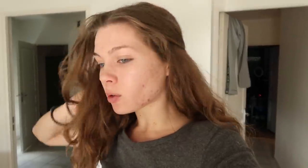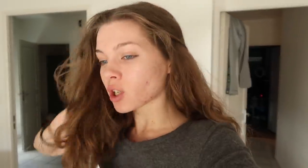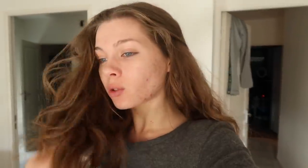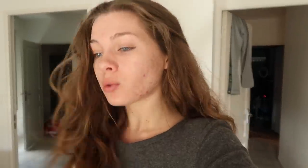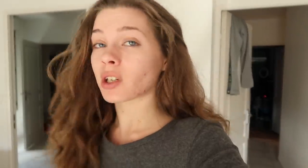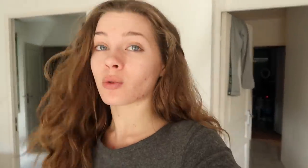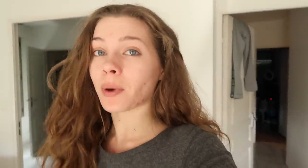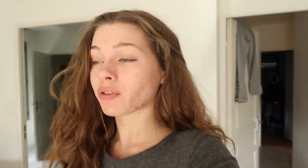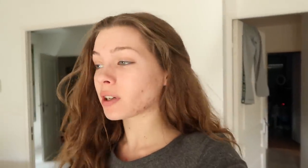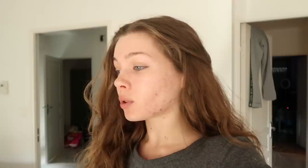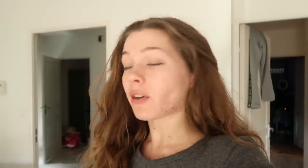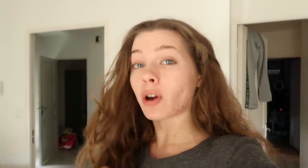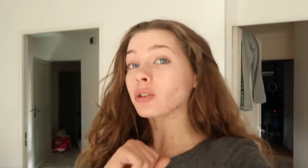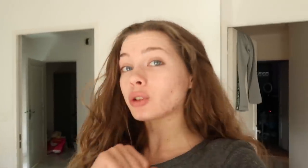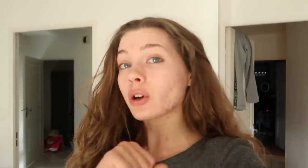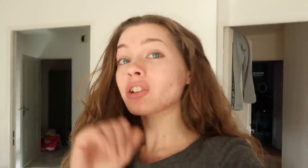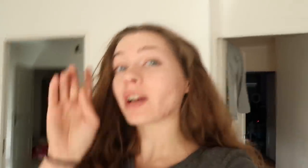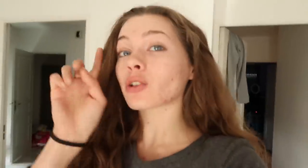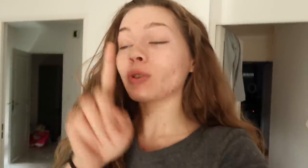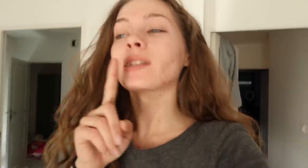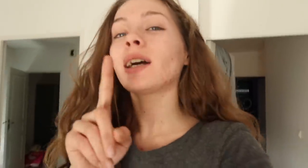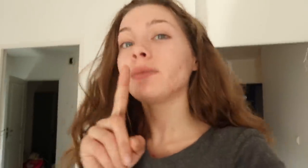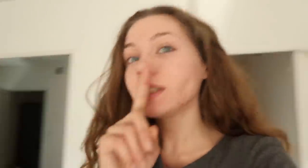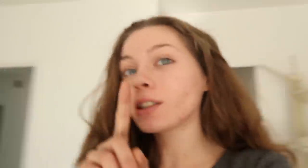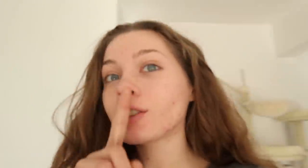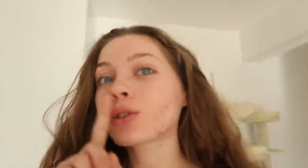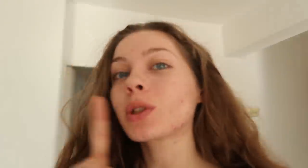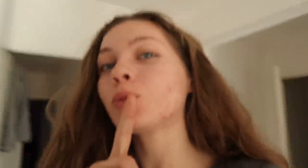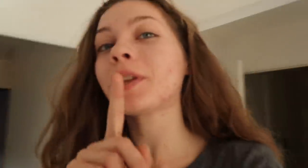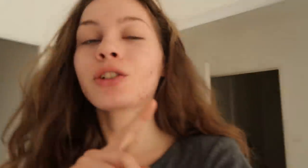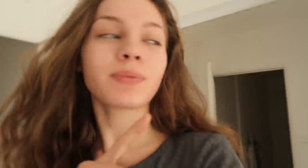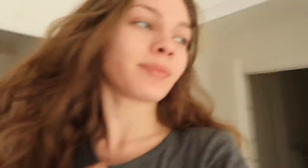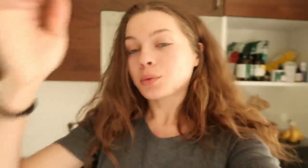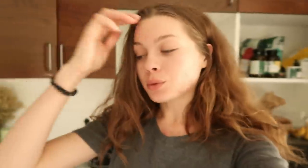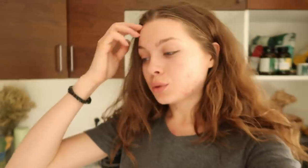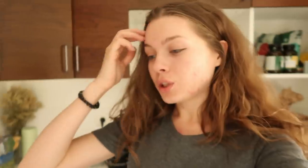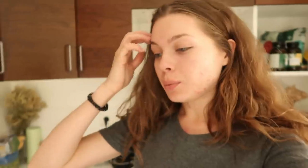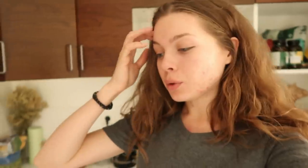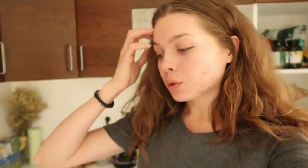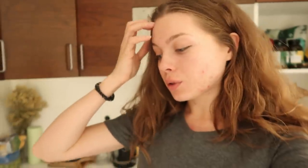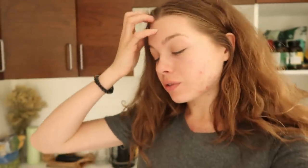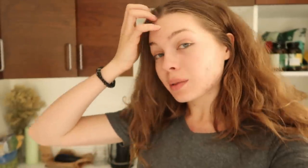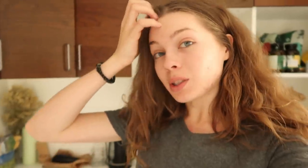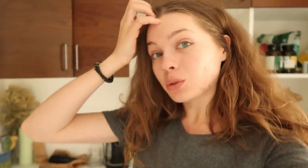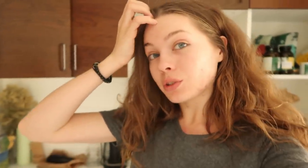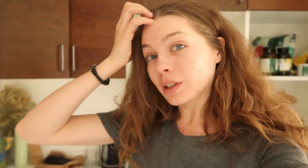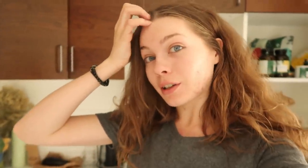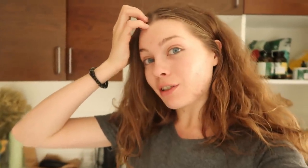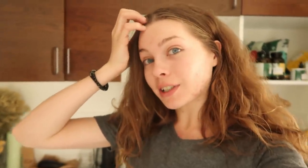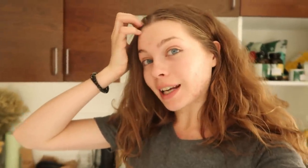mangé et tout, j'ai super faim. Donc il va falloir que je rush, alors je vous laisse là mais je continue mon ménage. Bon du coup j'ai plus que 20 minutes avant qu'elle